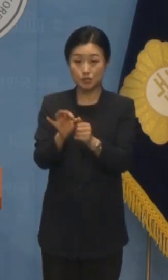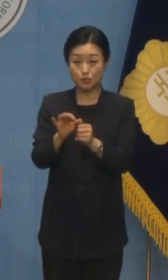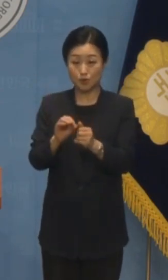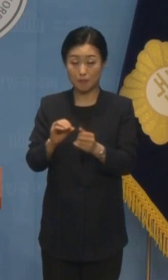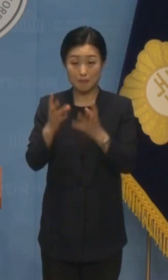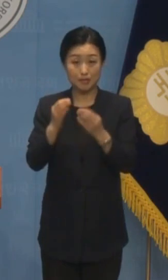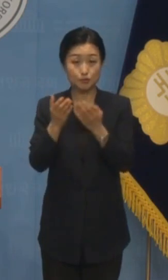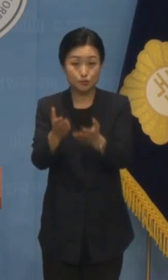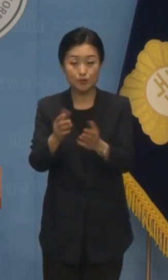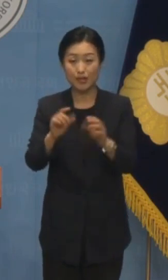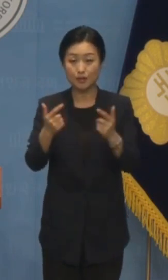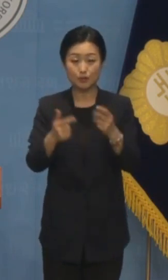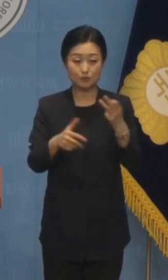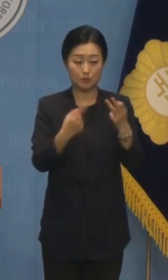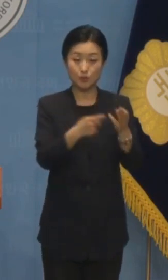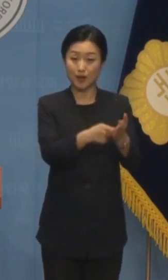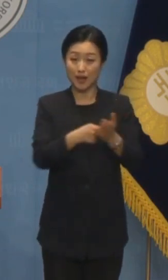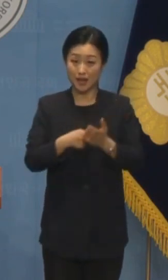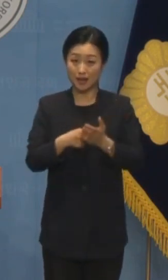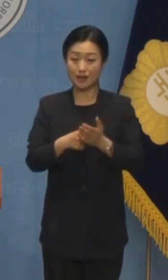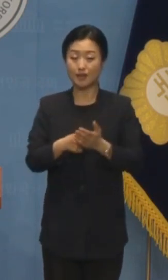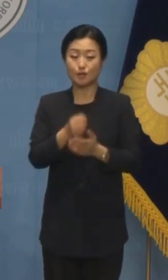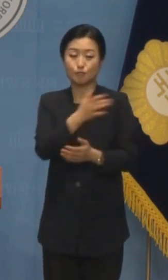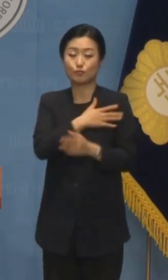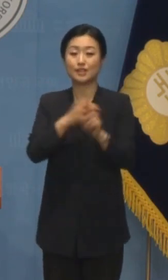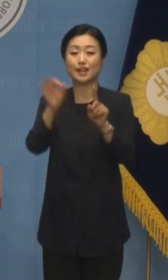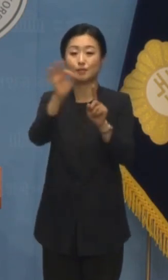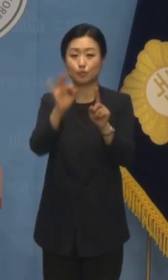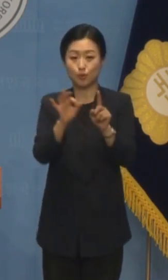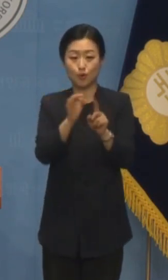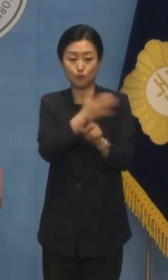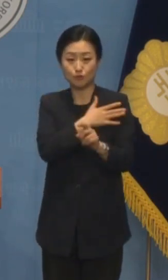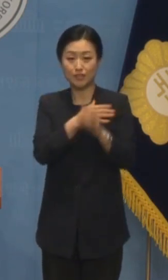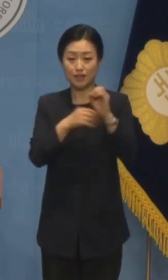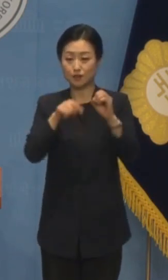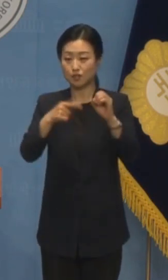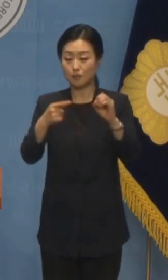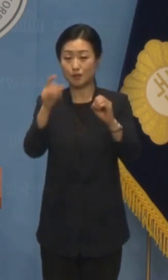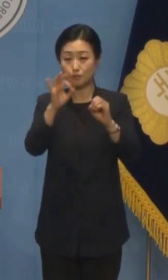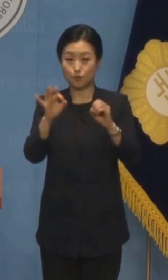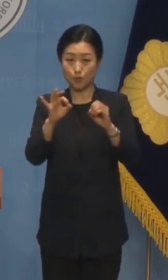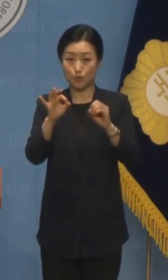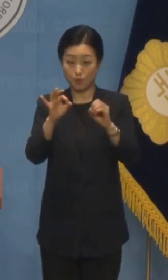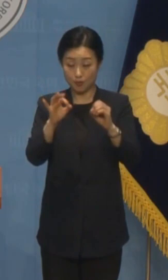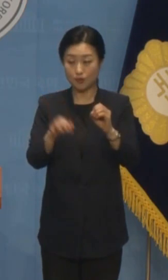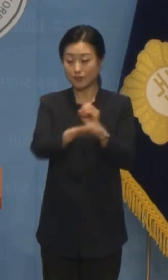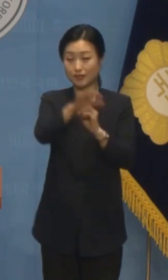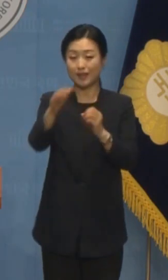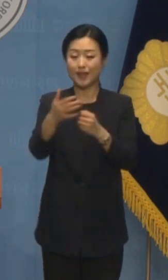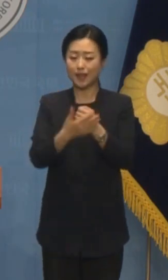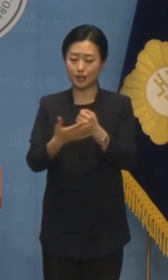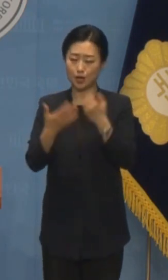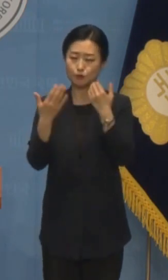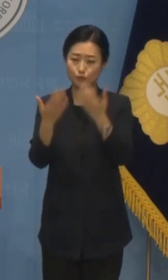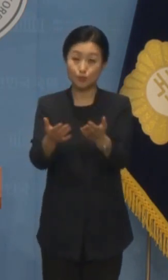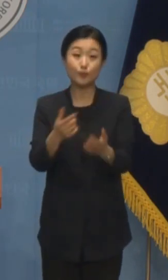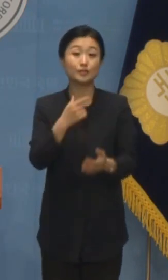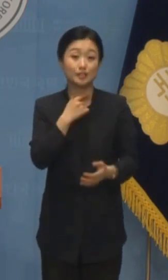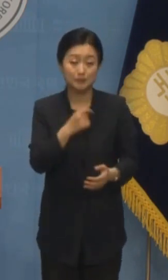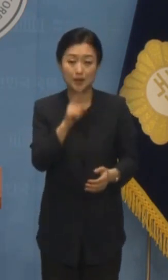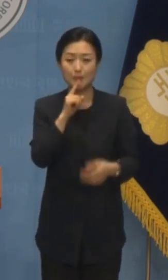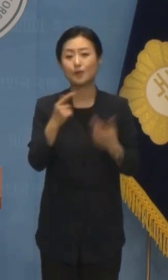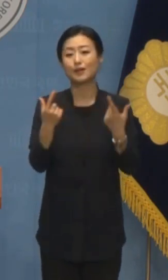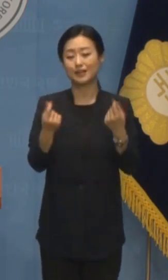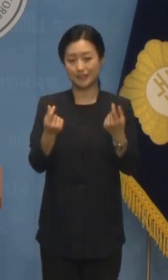것이 아니라 13조 원 아껴서 상위 1%와 상위 0.1% 슈퍼 리치들을 두텁게